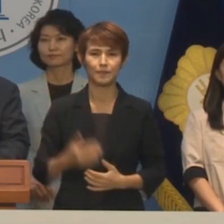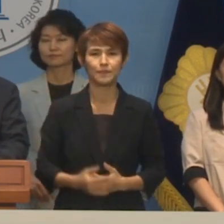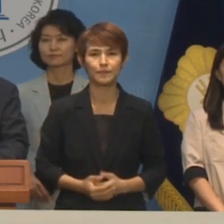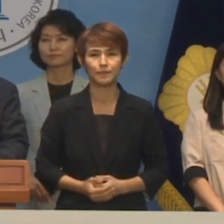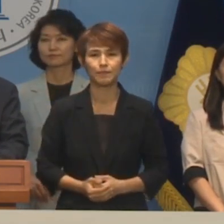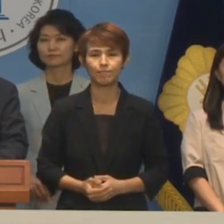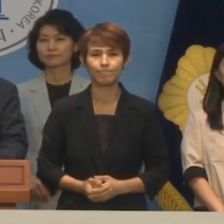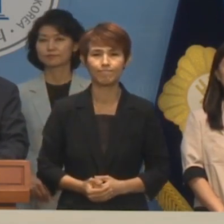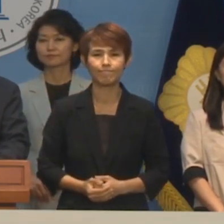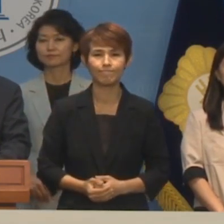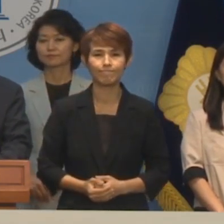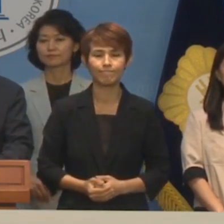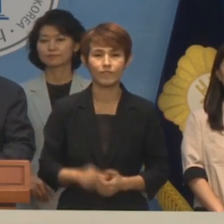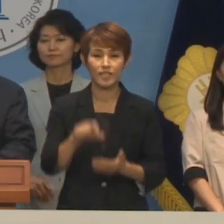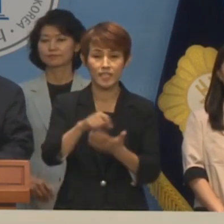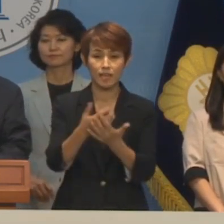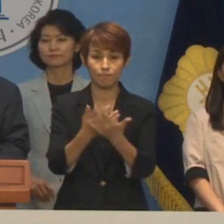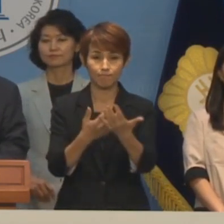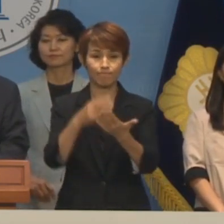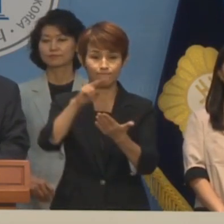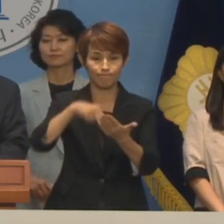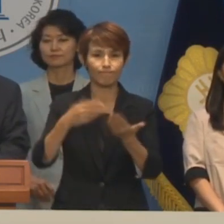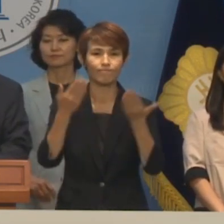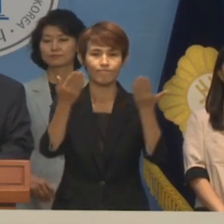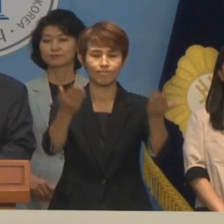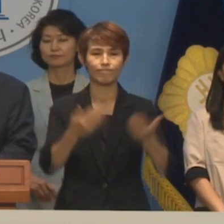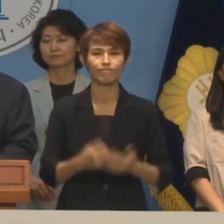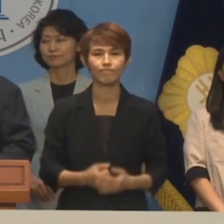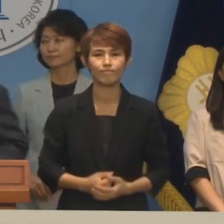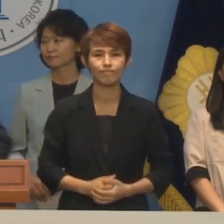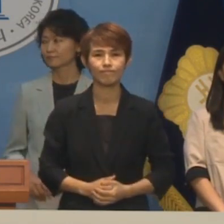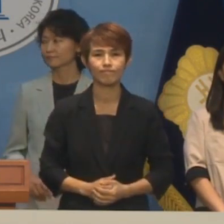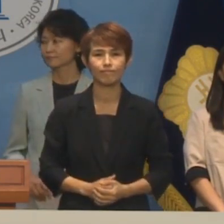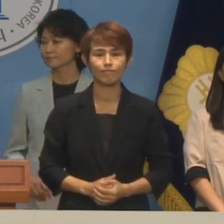그러면 지금부터 기자회견문 낭독을 하도록 하겠습니다.